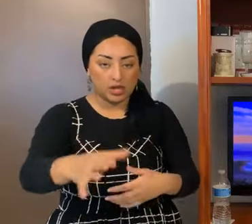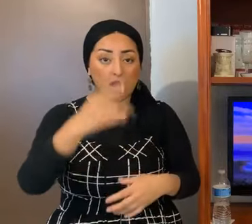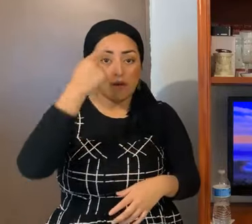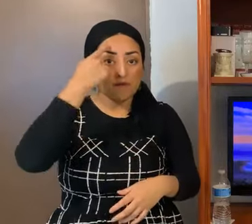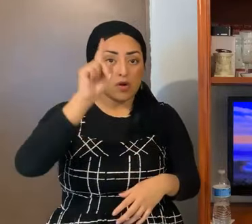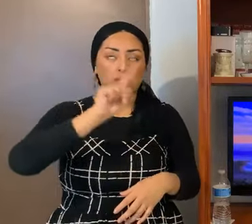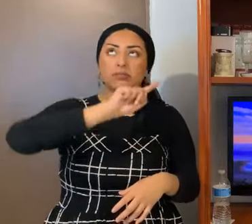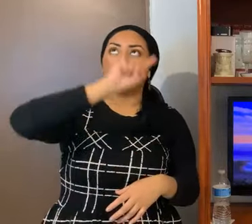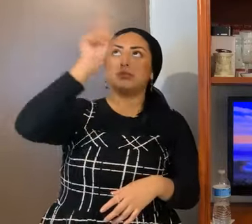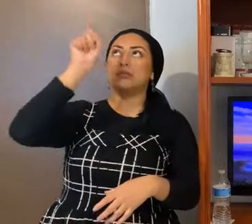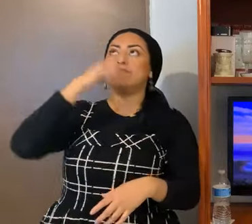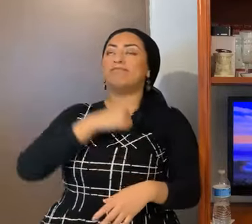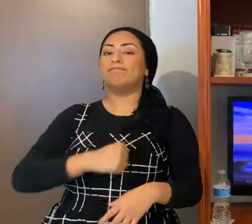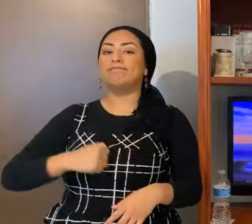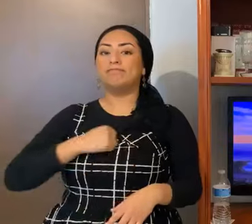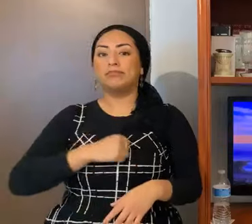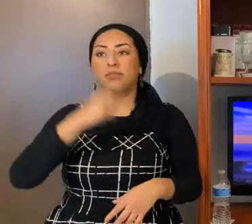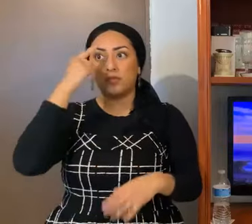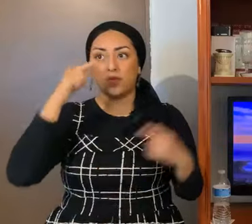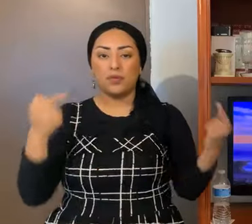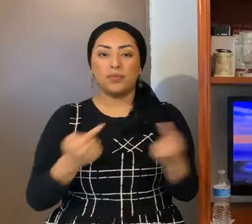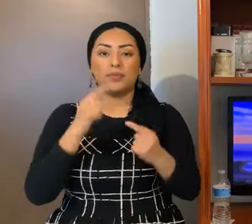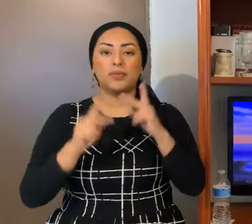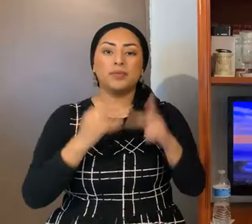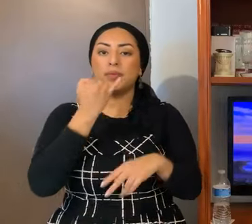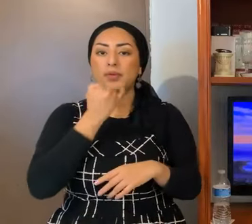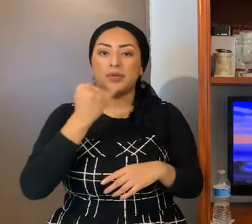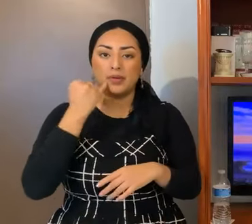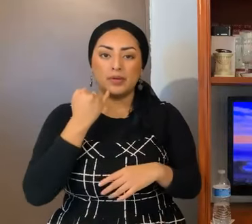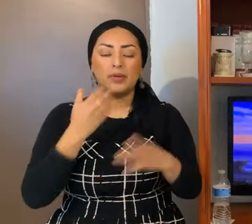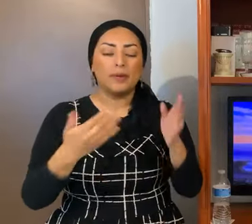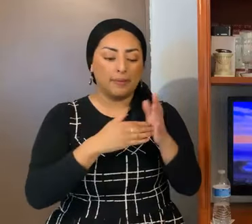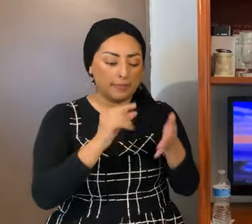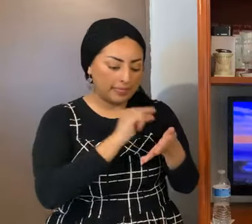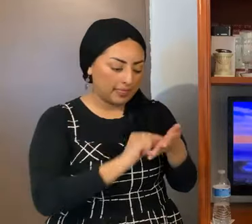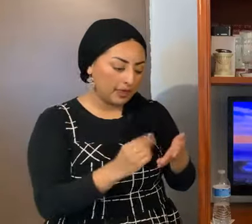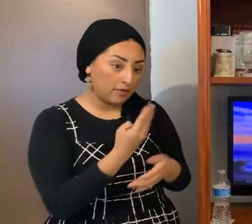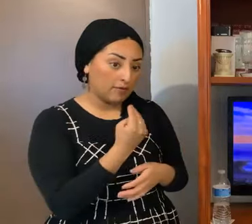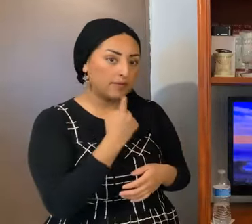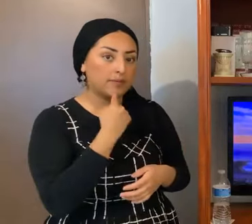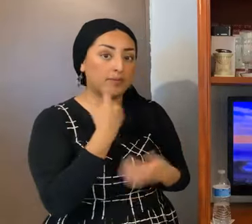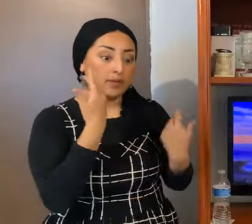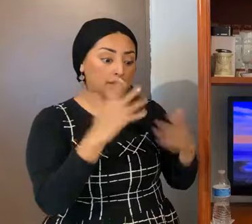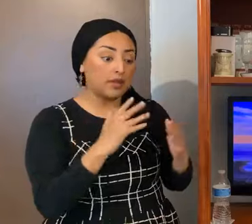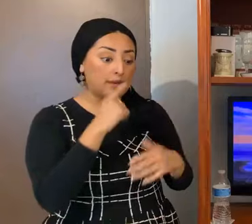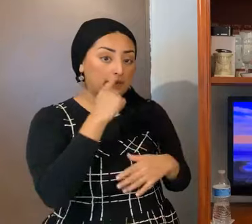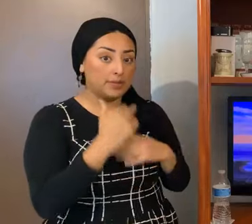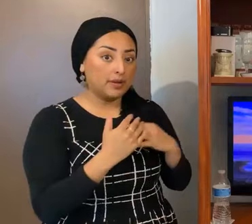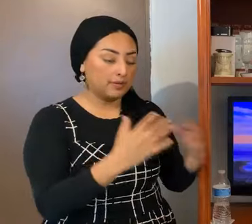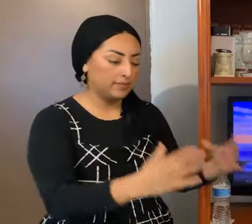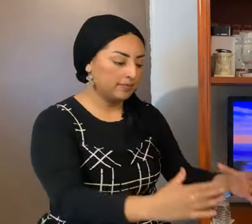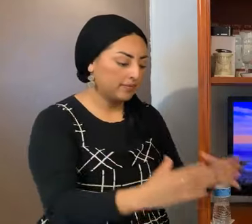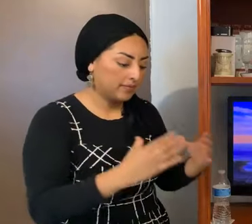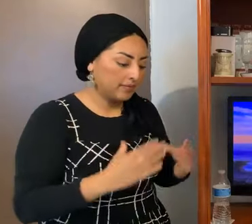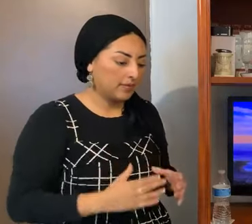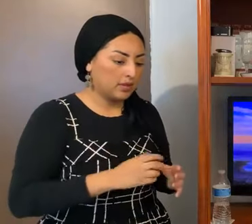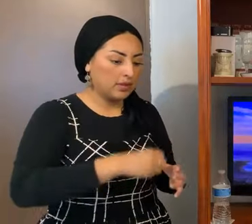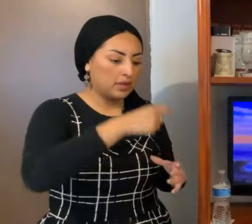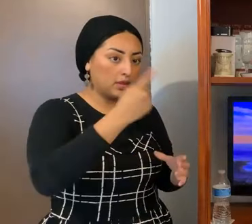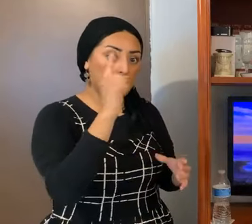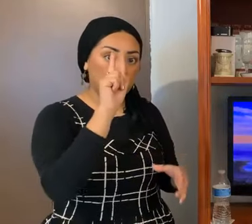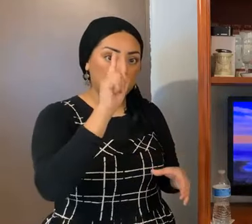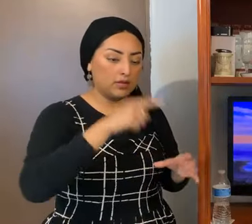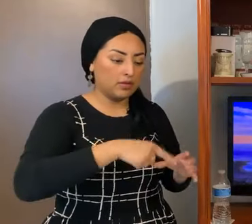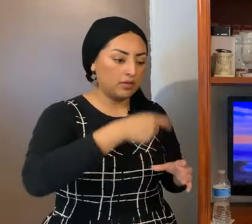pedir perdón por los pecados del pueblo. Vamos a leer otro verso, el verso 14. Tomará luego la sangre del becerro y la rociará con